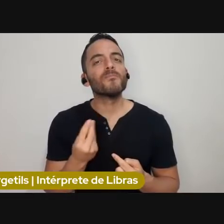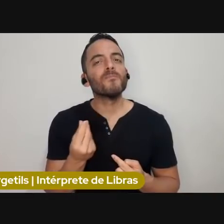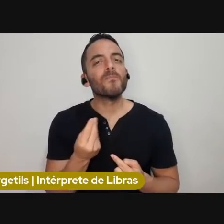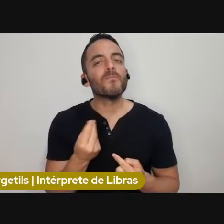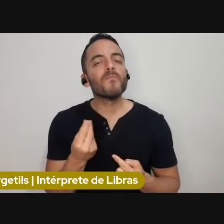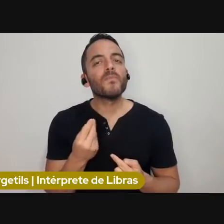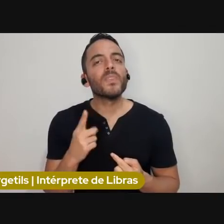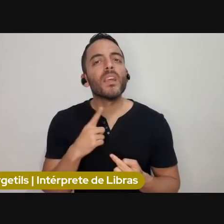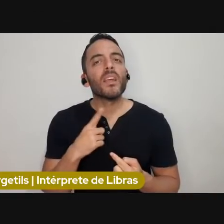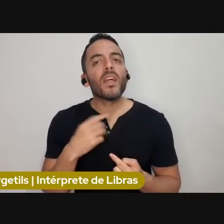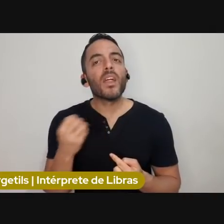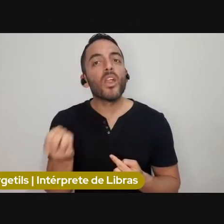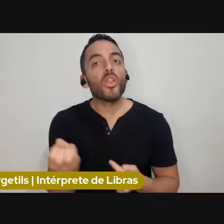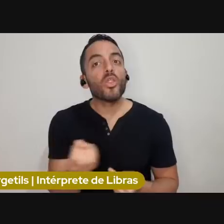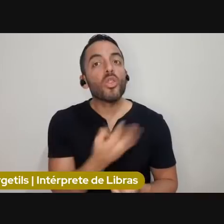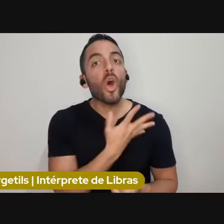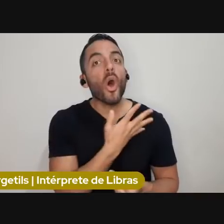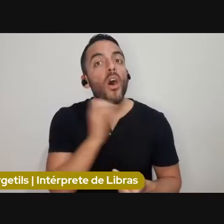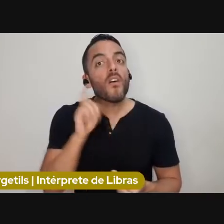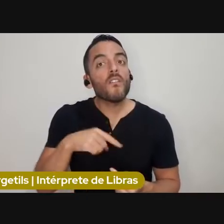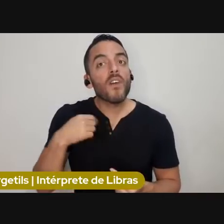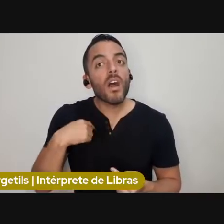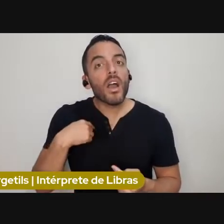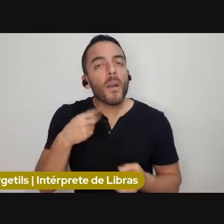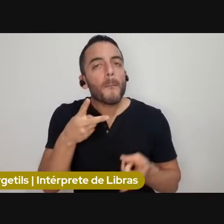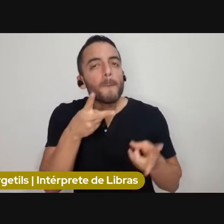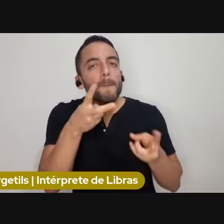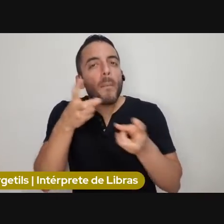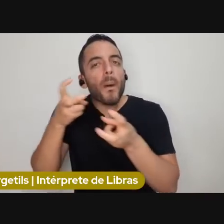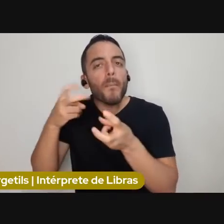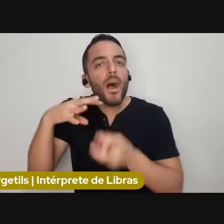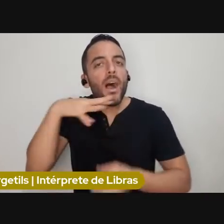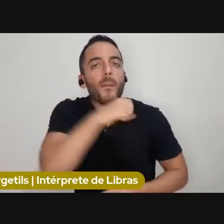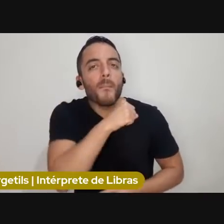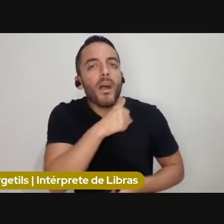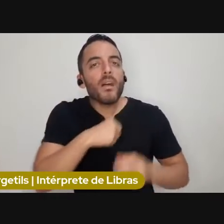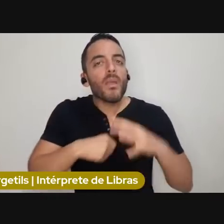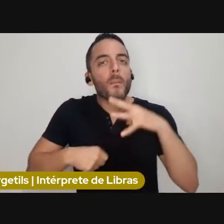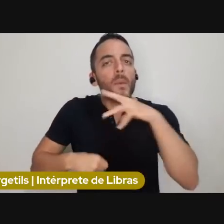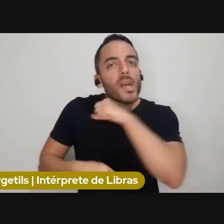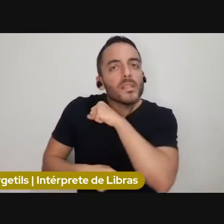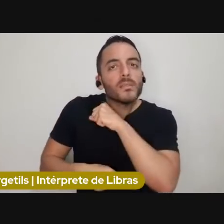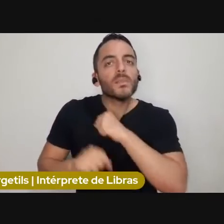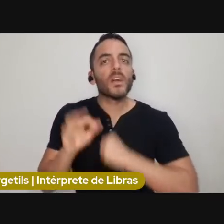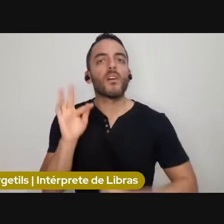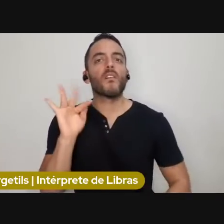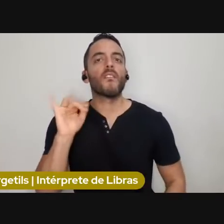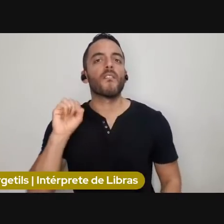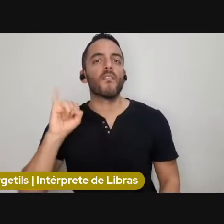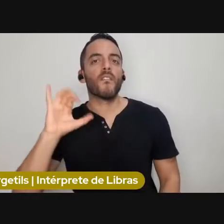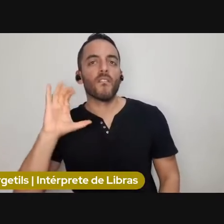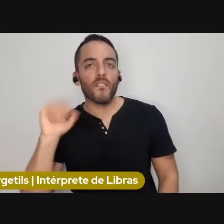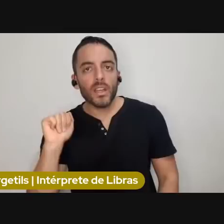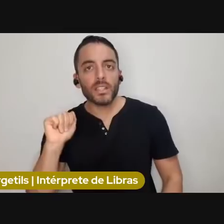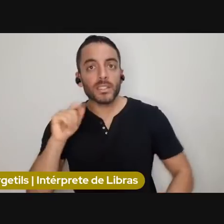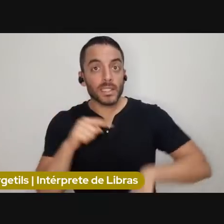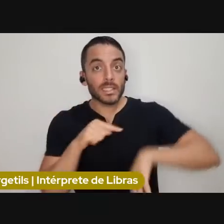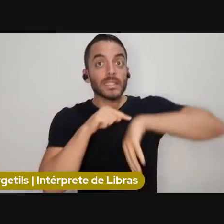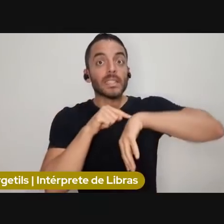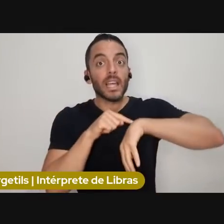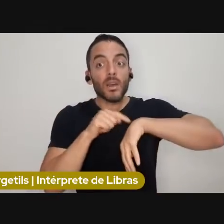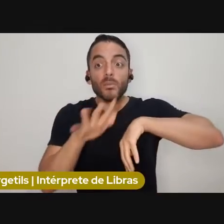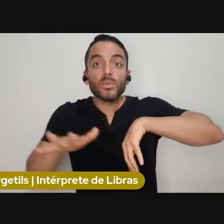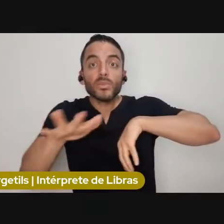essas novas percepções da realidade física, da relação do tempo e do espaço, a relatividade